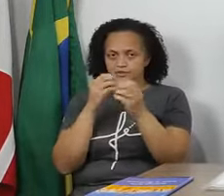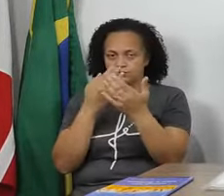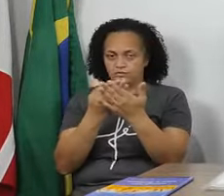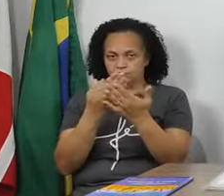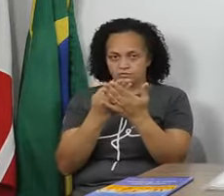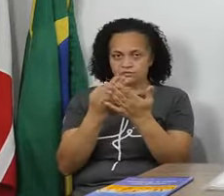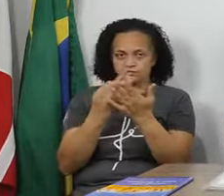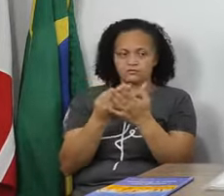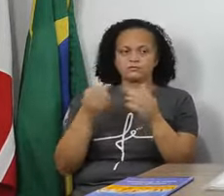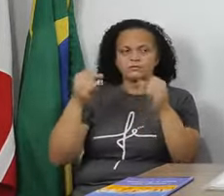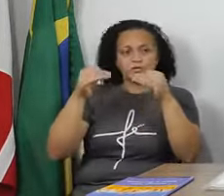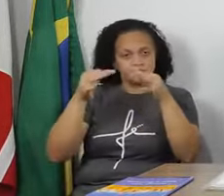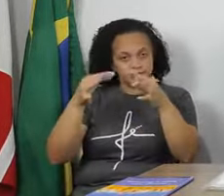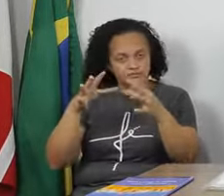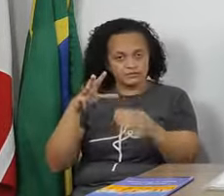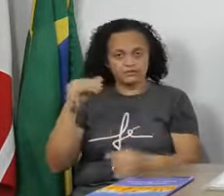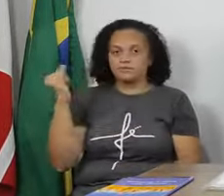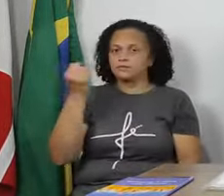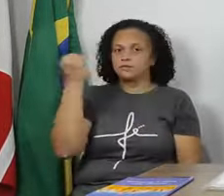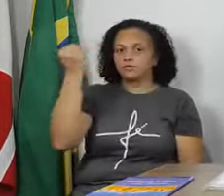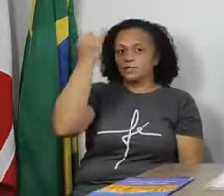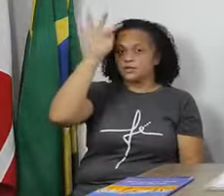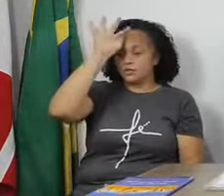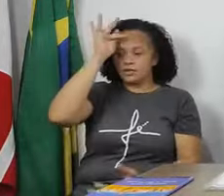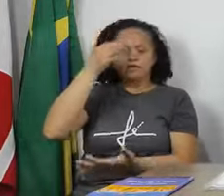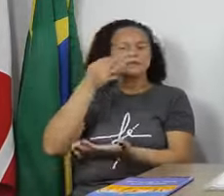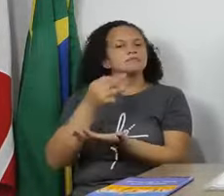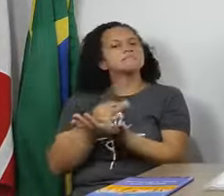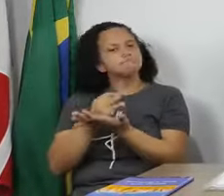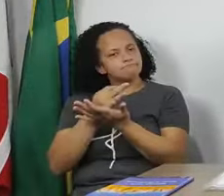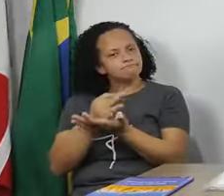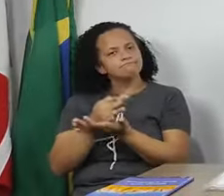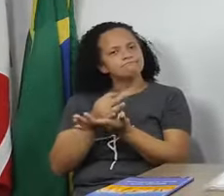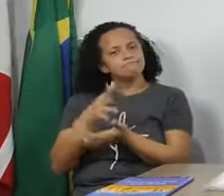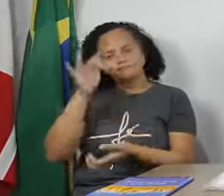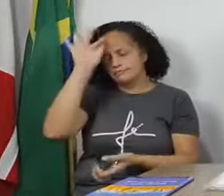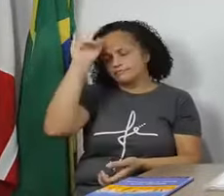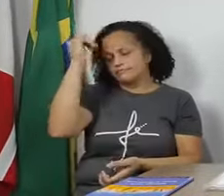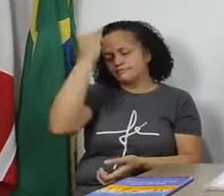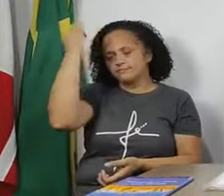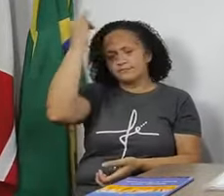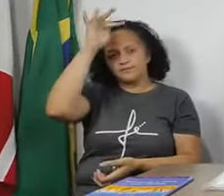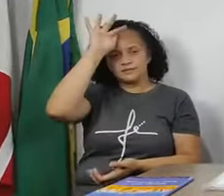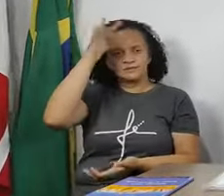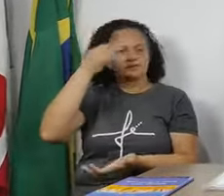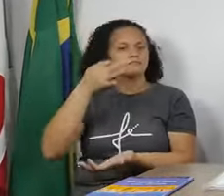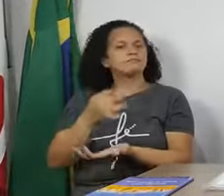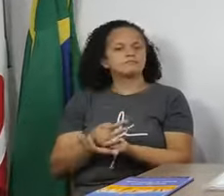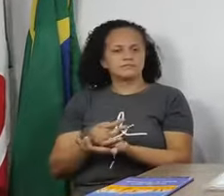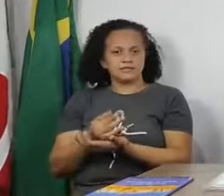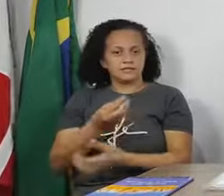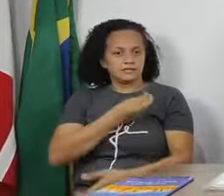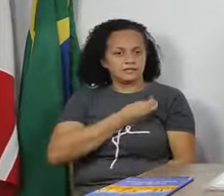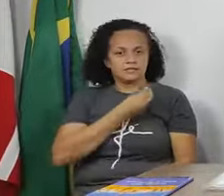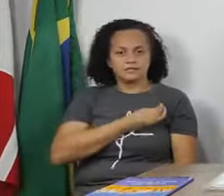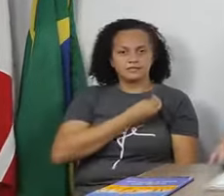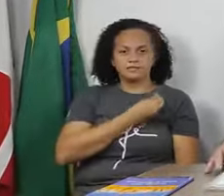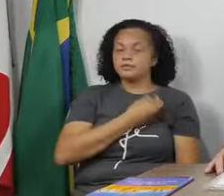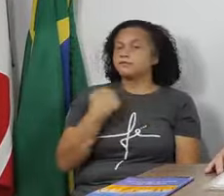falamos sobre a importância da fé, né? A importância da fé para a vida